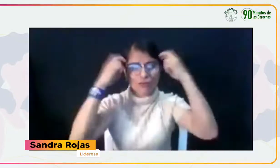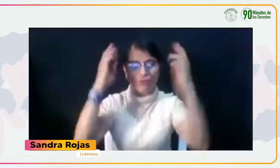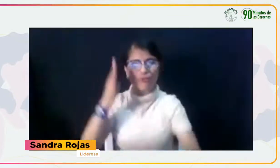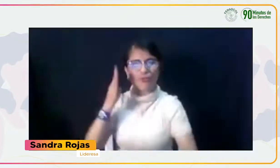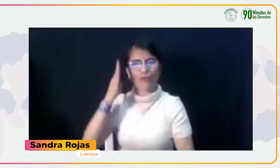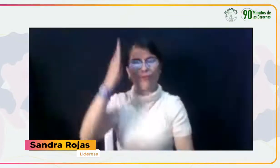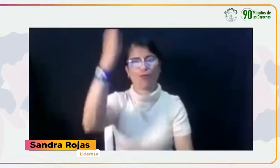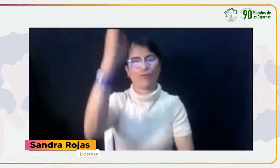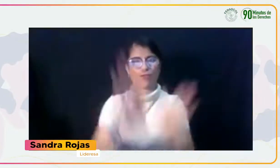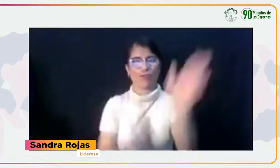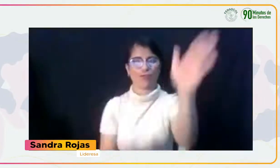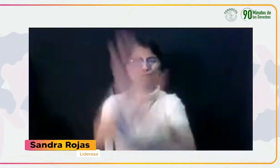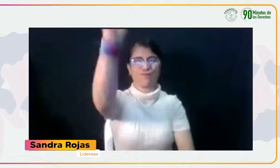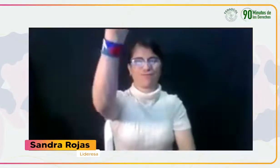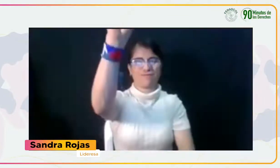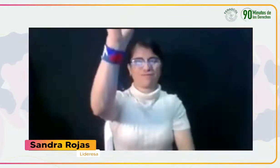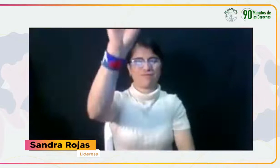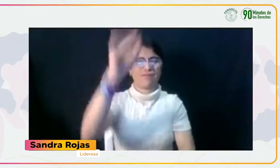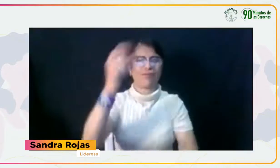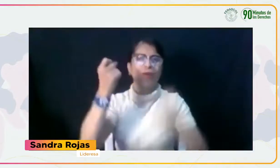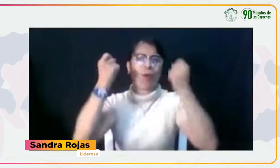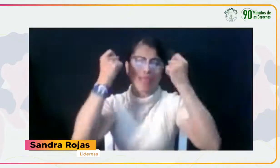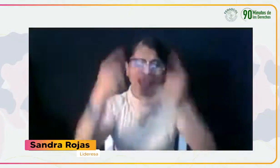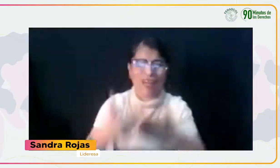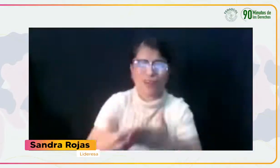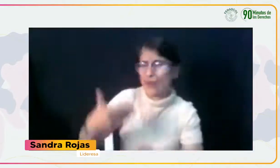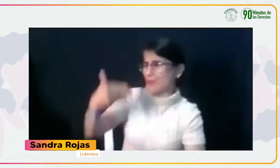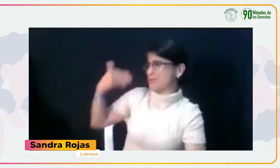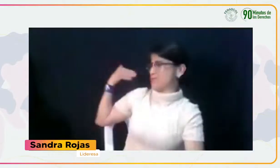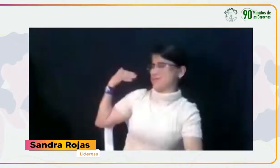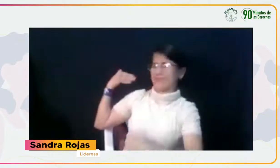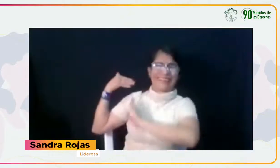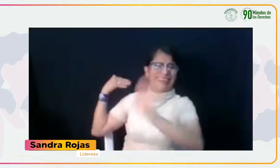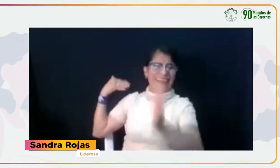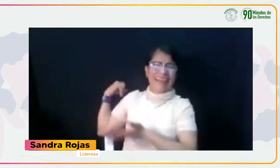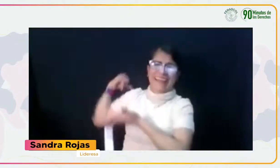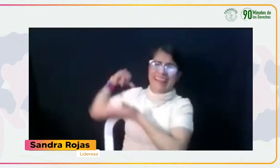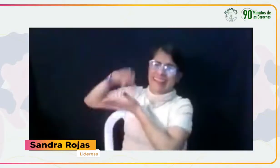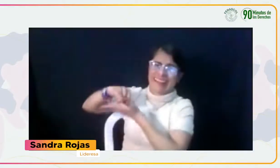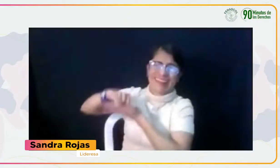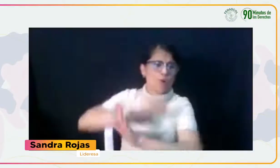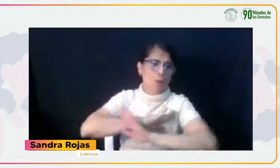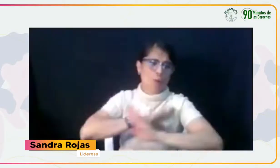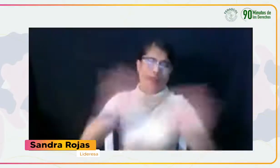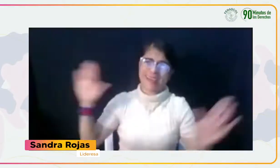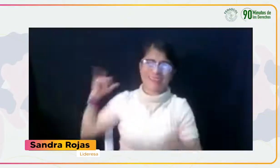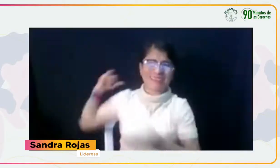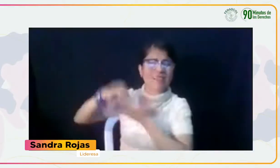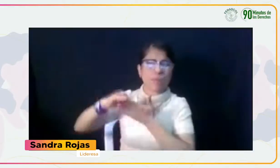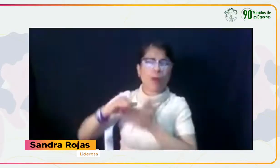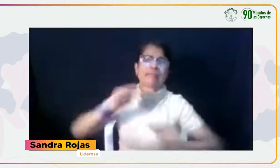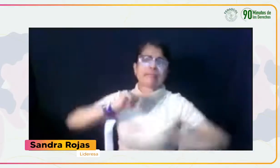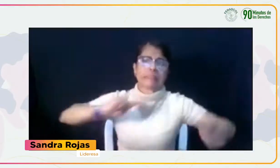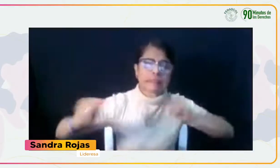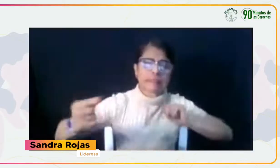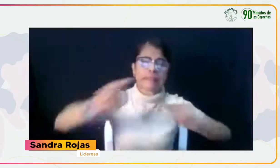igual. Necesitamos generar conocimiento también para los niños que vienen en estas nuevas generaciones. Ya lo que hicimos antes